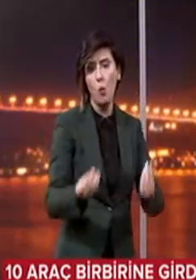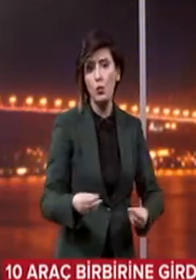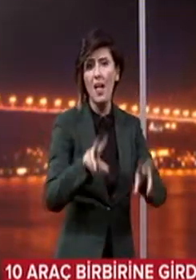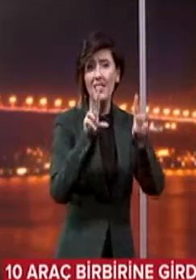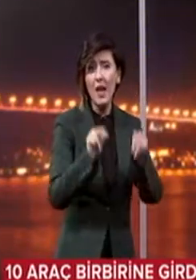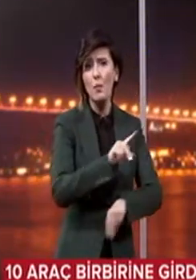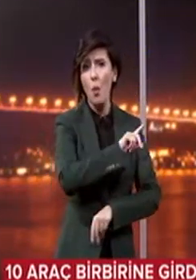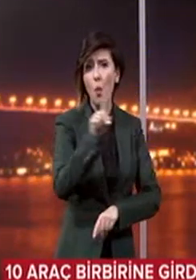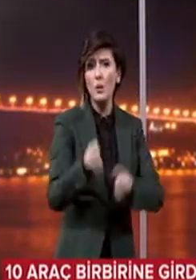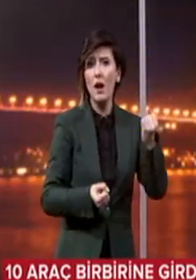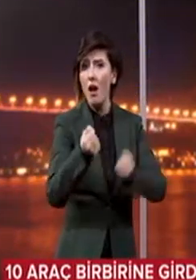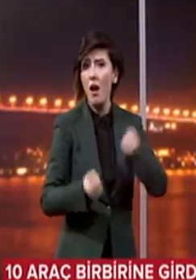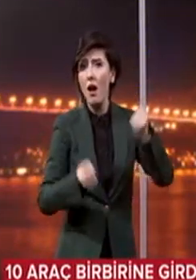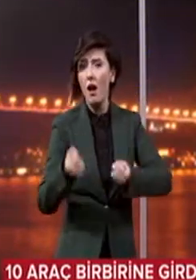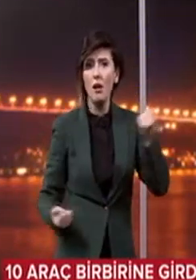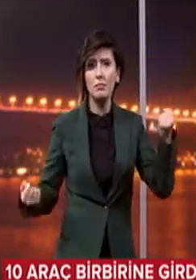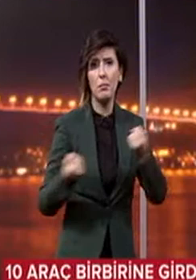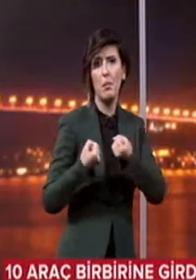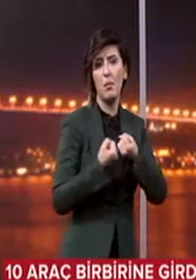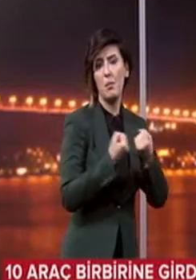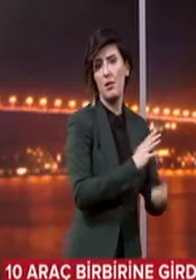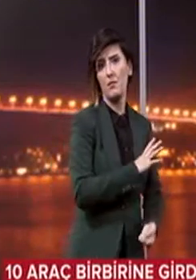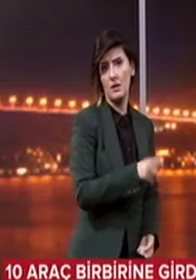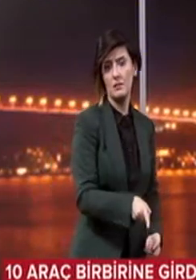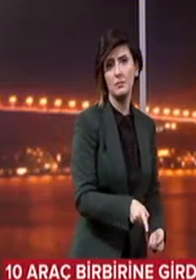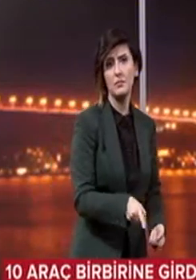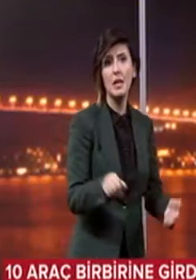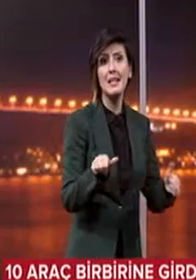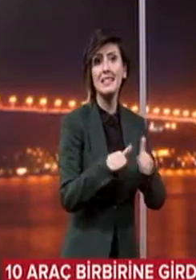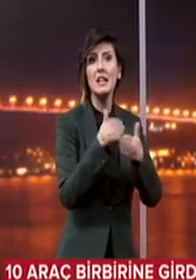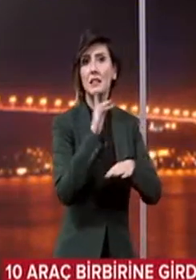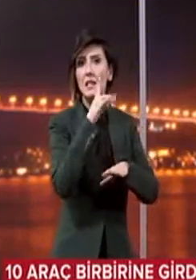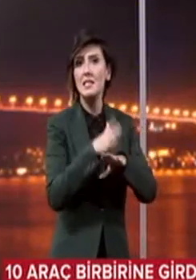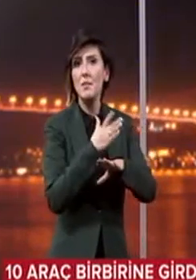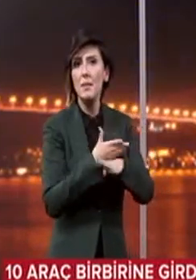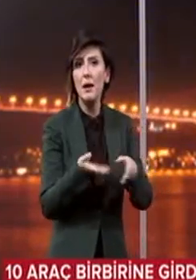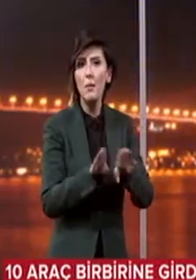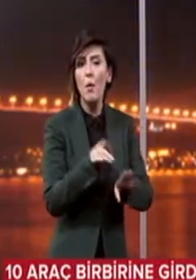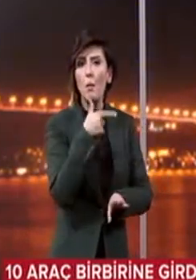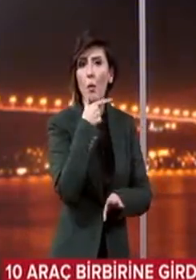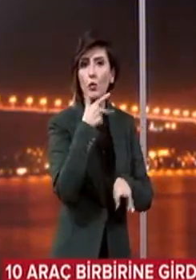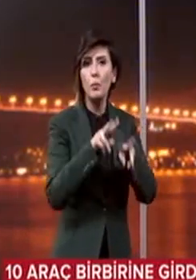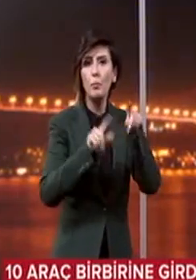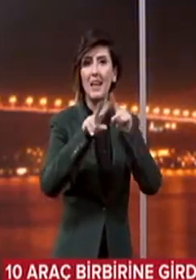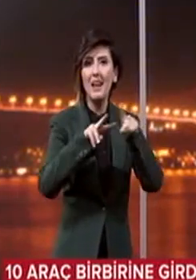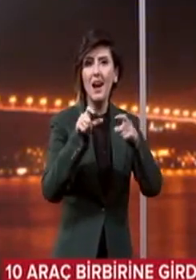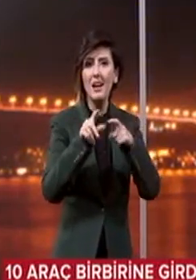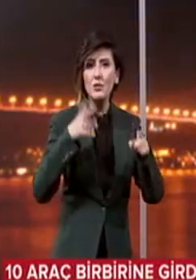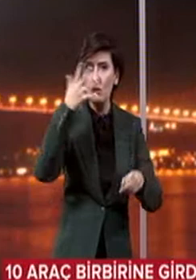Tam 10 araç birbirine girdi. Kaza sebebiyle kapanan Bodrum-Milas Karayolu, ekiplerin yoğun